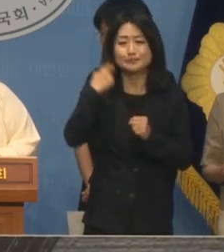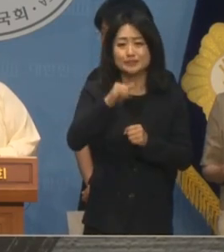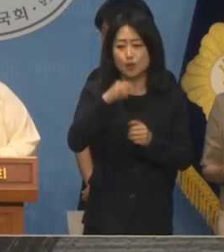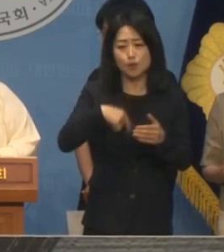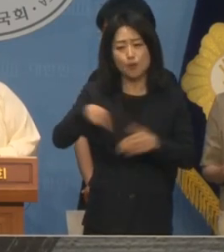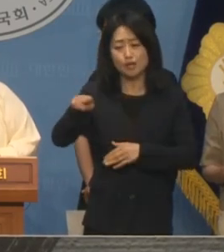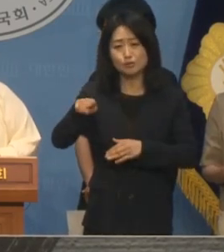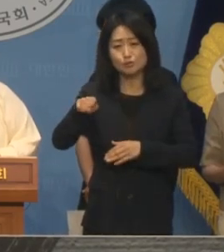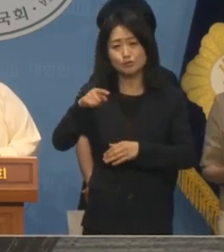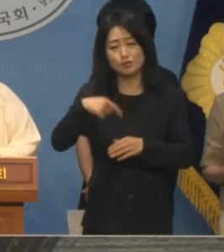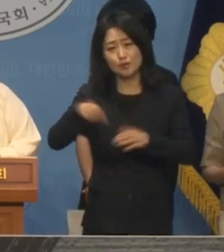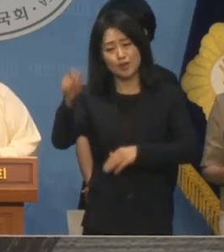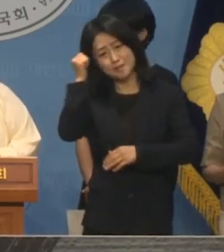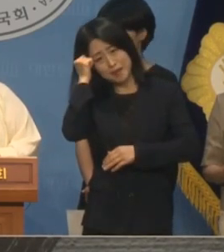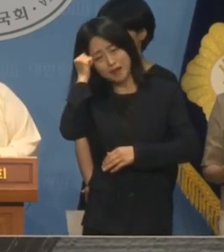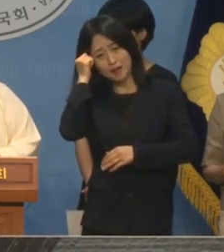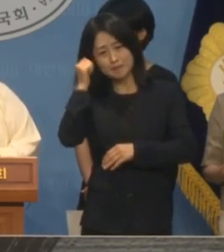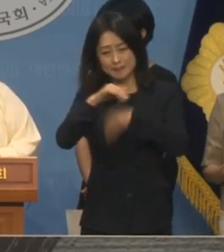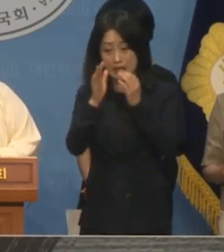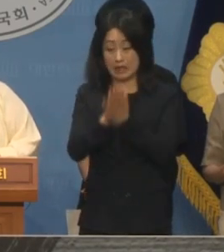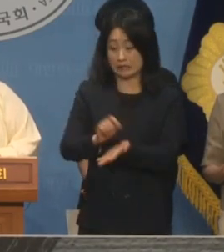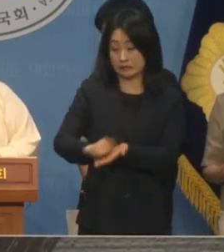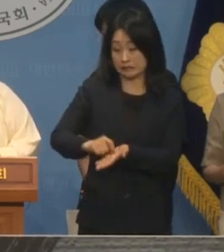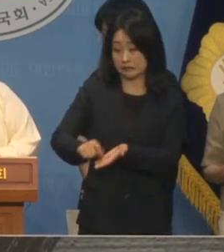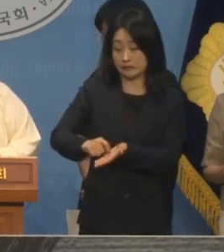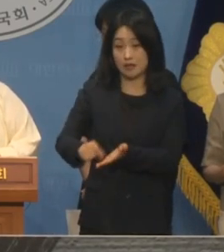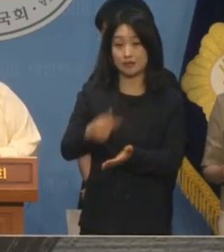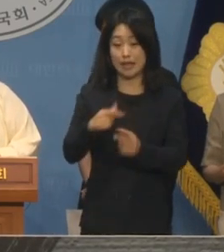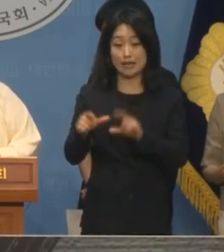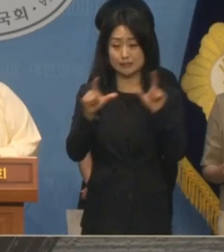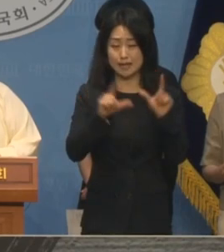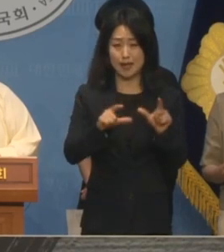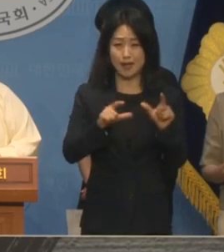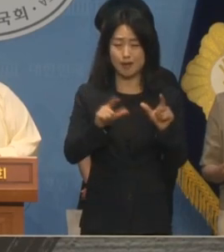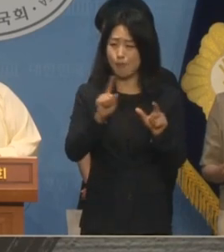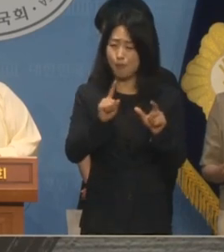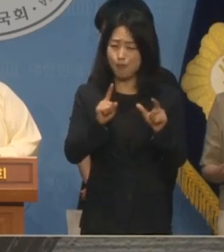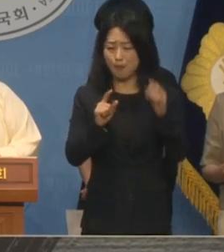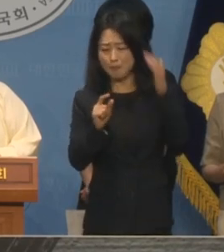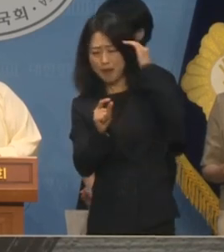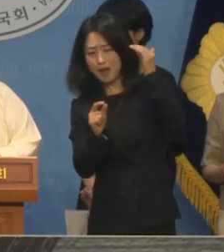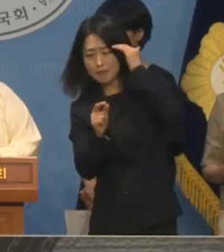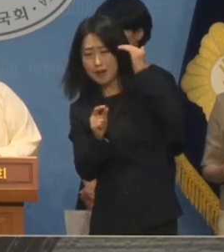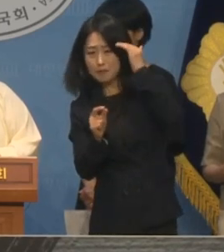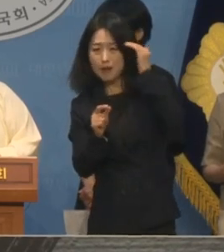외출도 외박도 다 기록해야 하고 내 삶을 자꾸